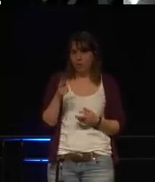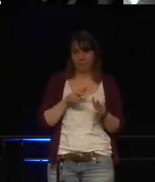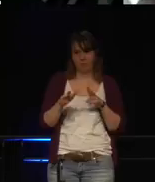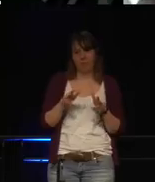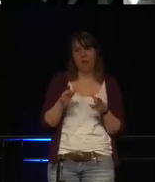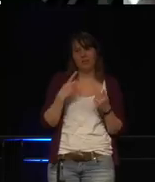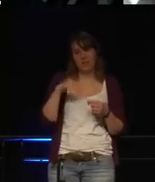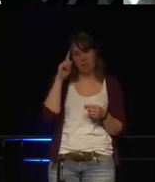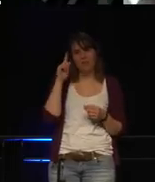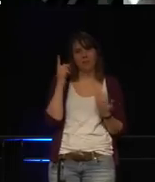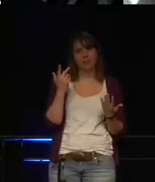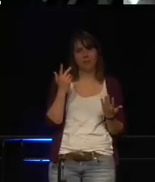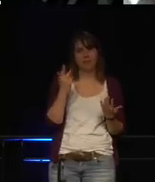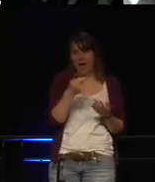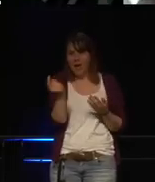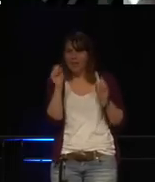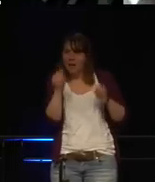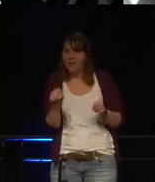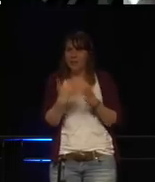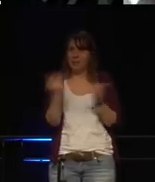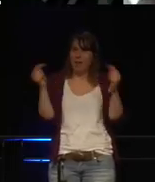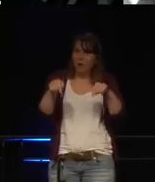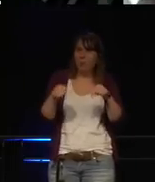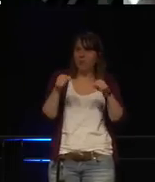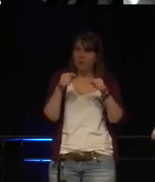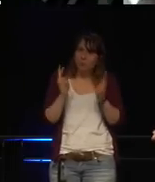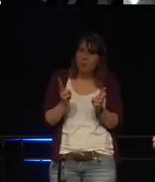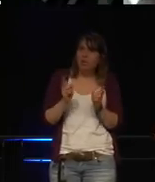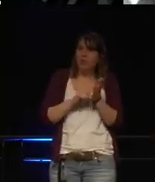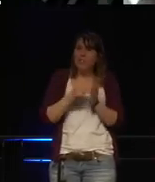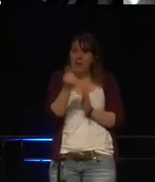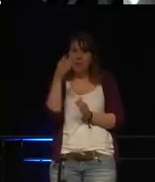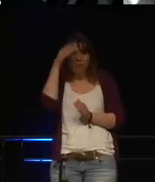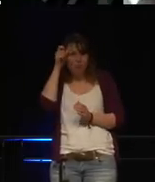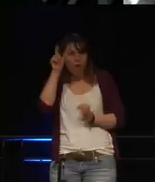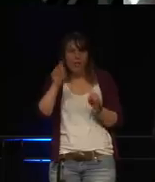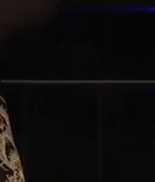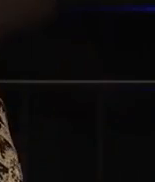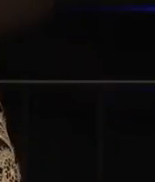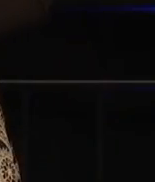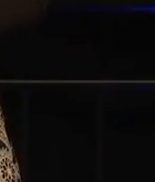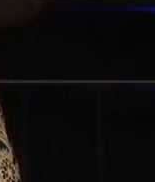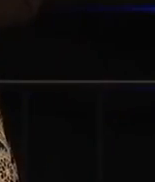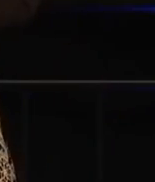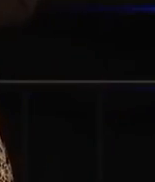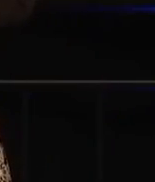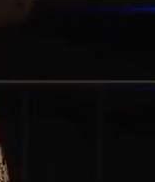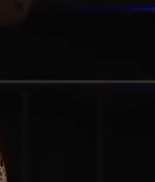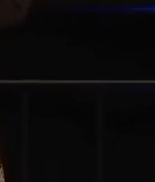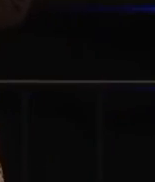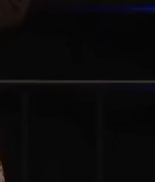abierto y construir, que cada persona construya sus propias